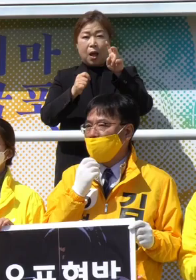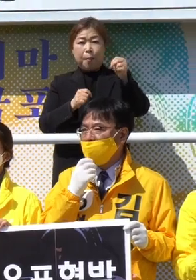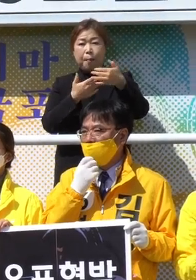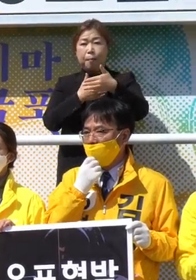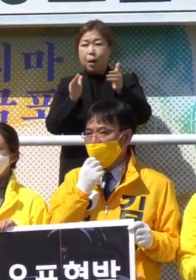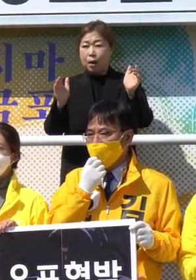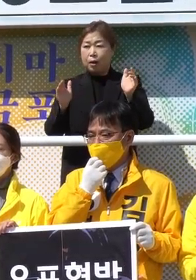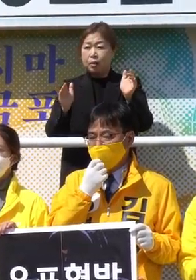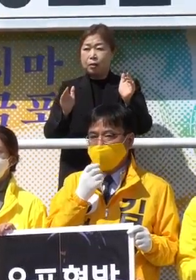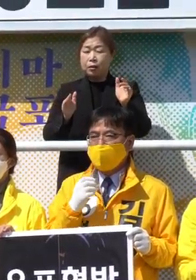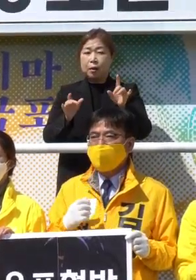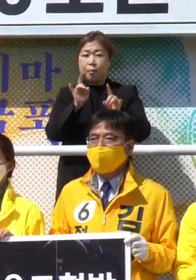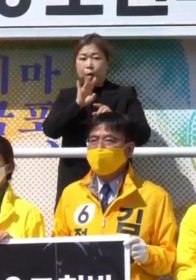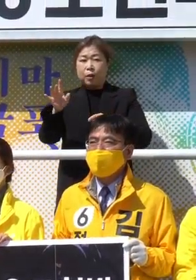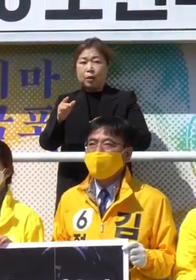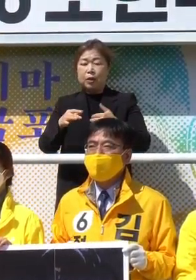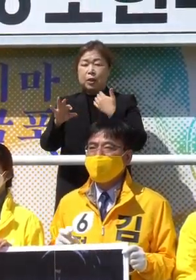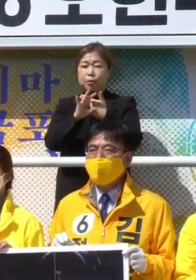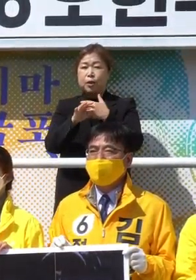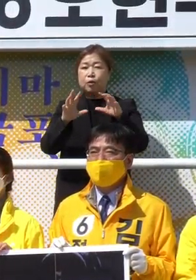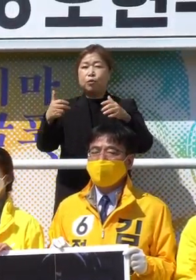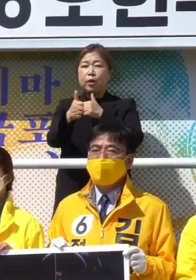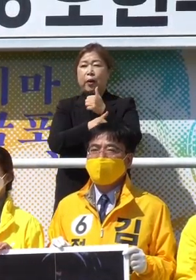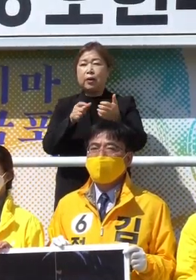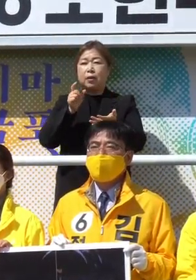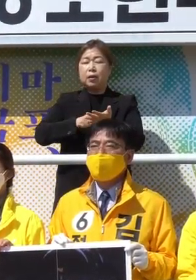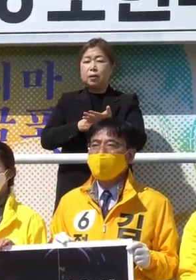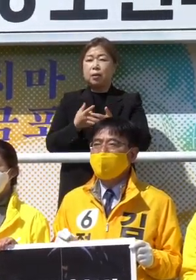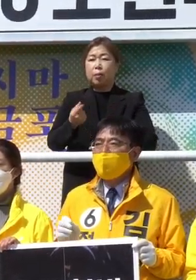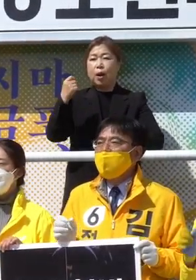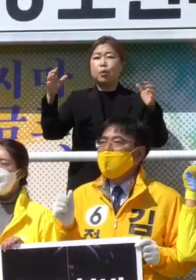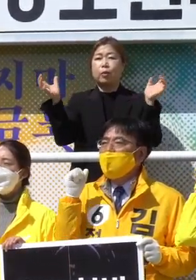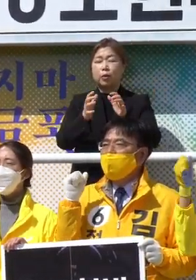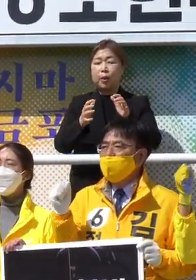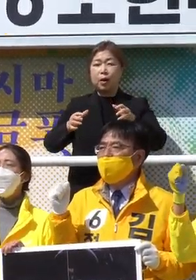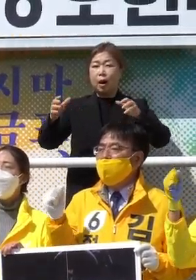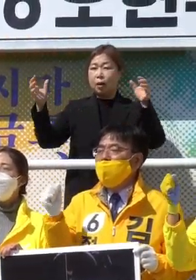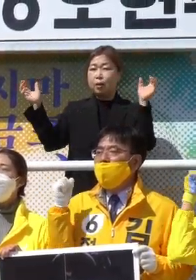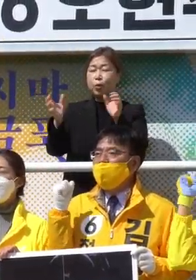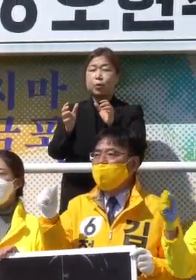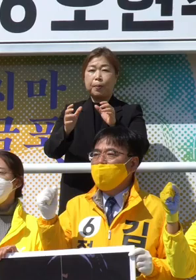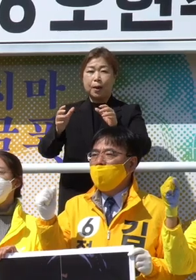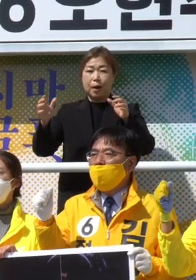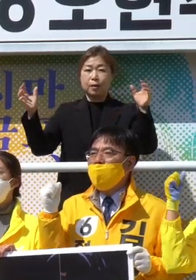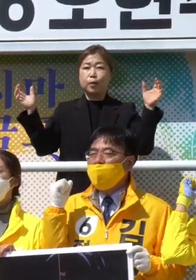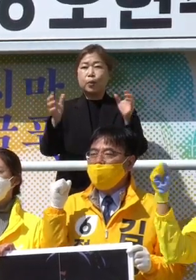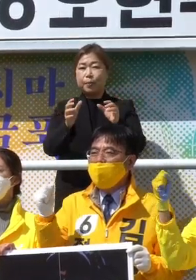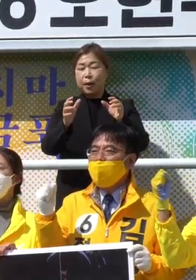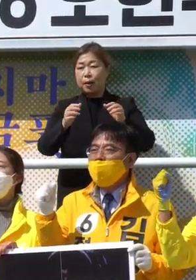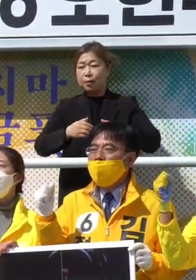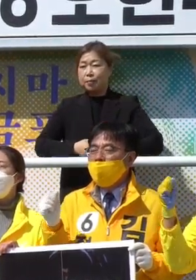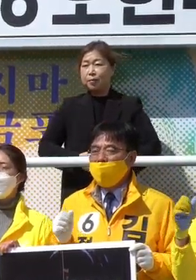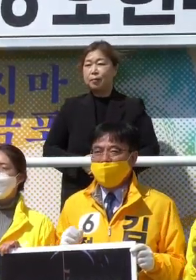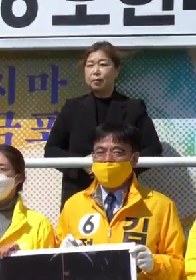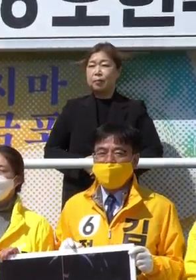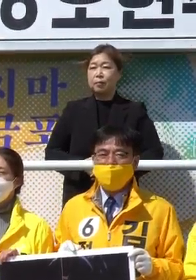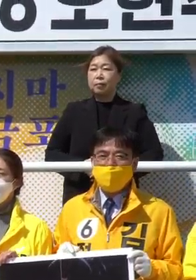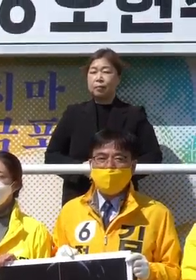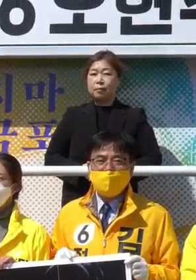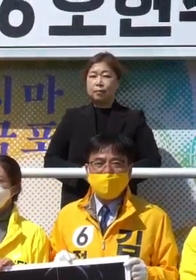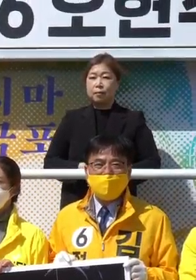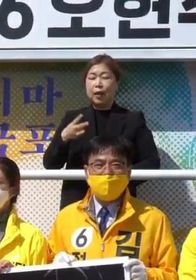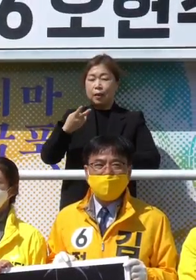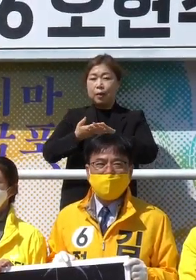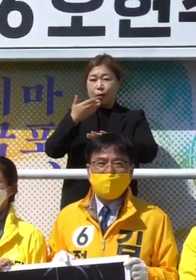텔레그램 N번방 원포인트 임시국회 즉각 소집하라! 소집하라! 소집하라! 소집하라!